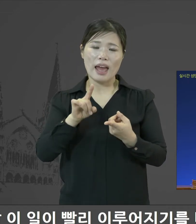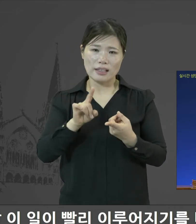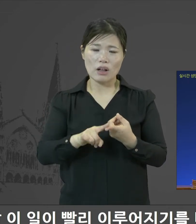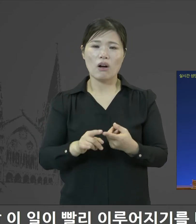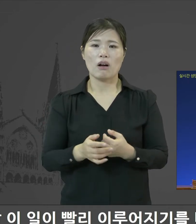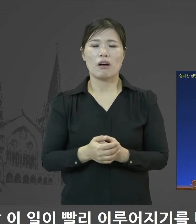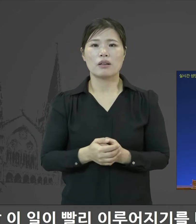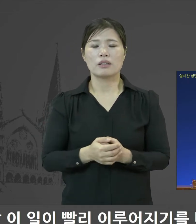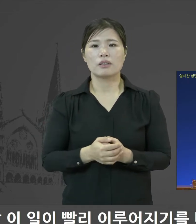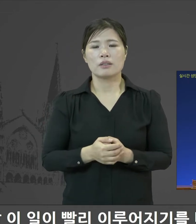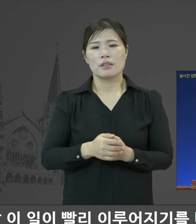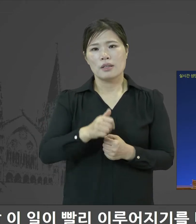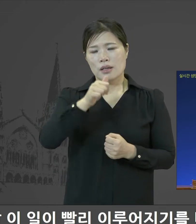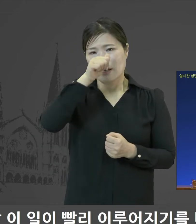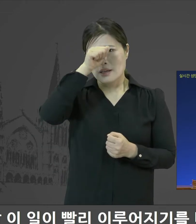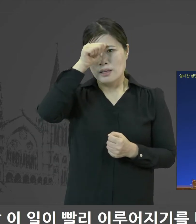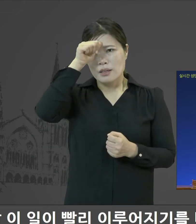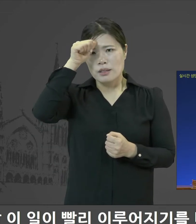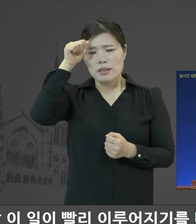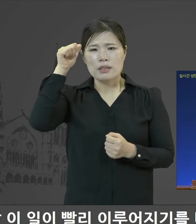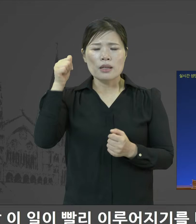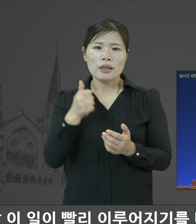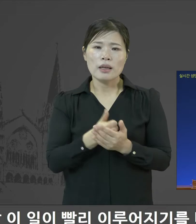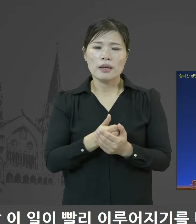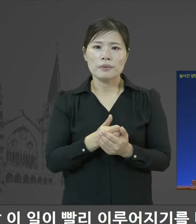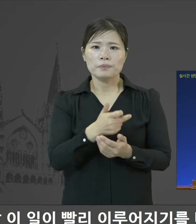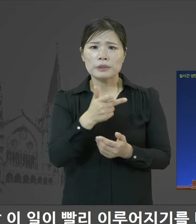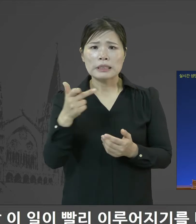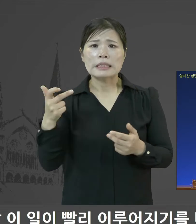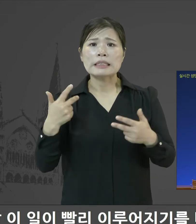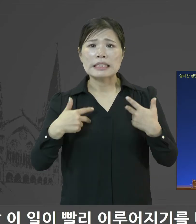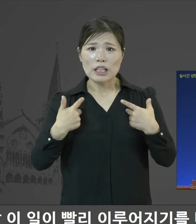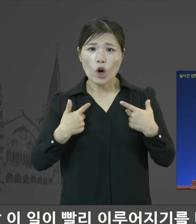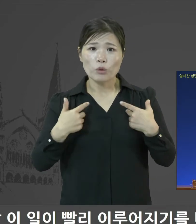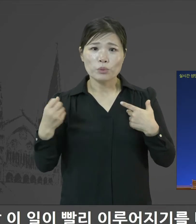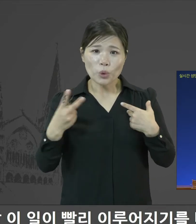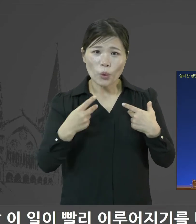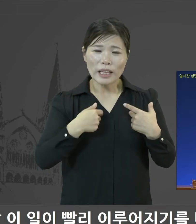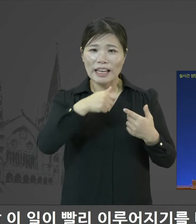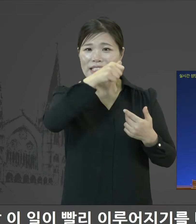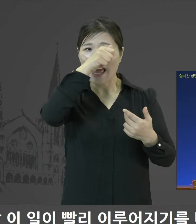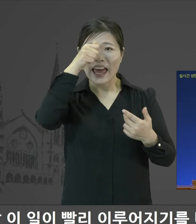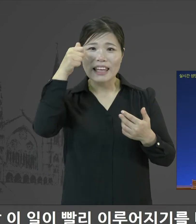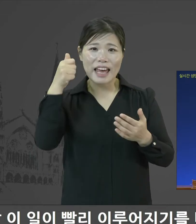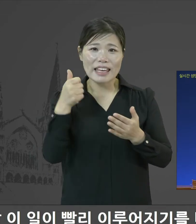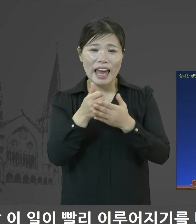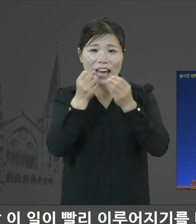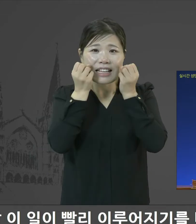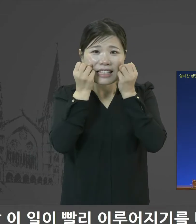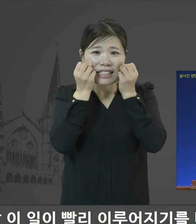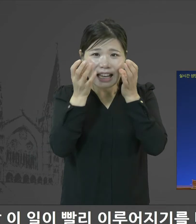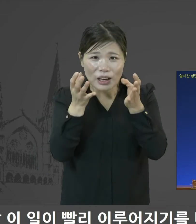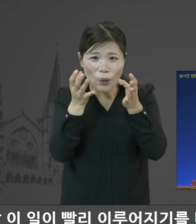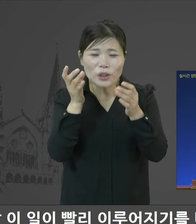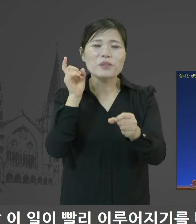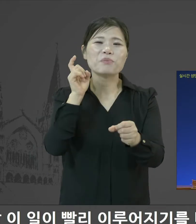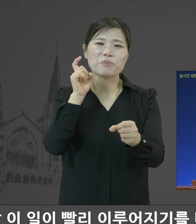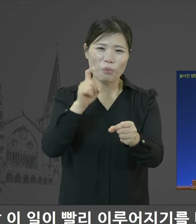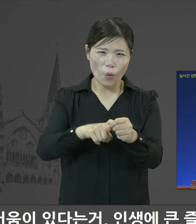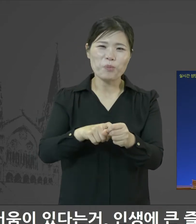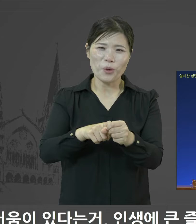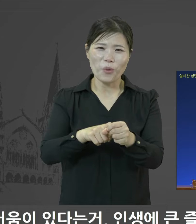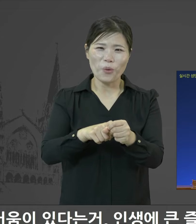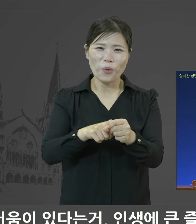인생의 큰 즐거움일 뿐만 아니라 내 생애의 새로운 목표가 될 수